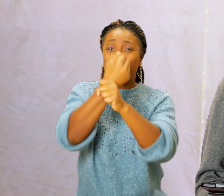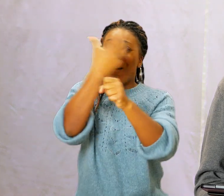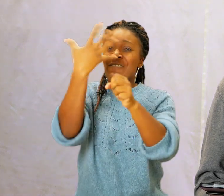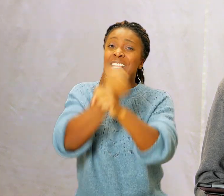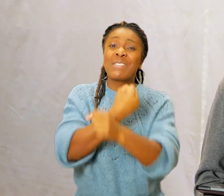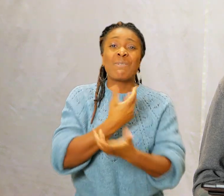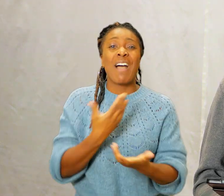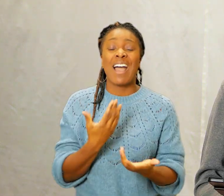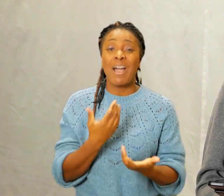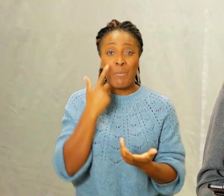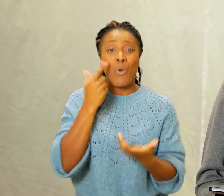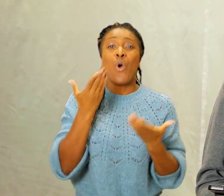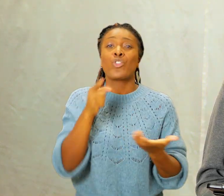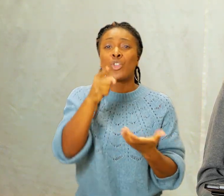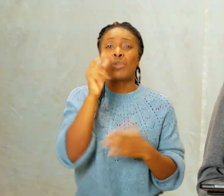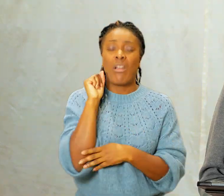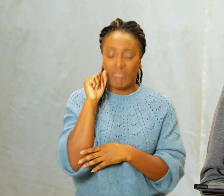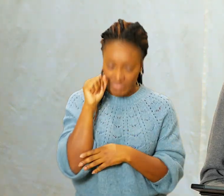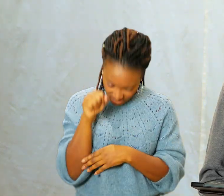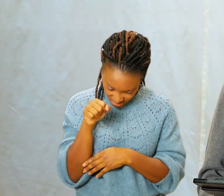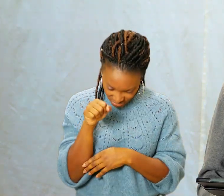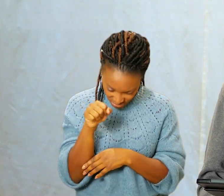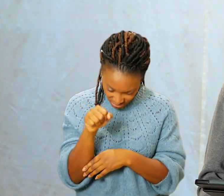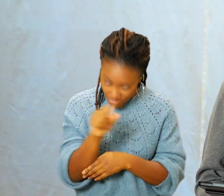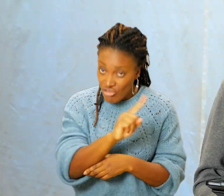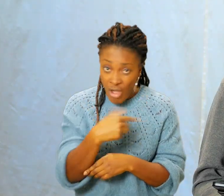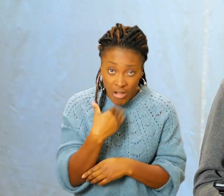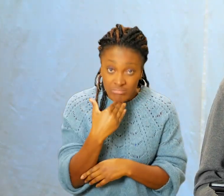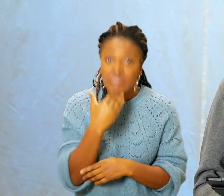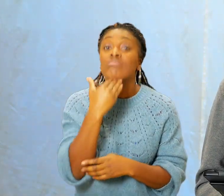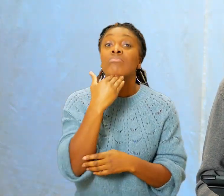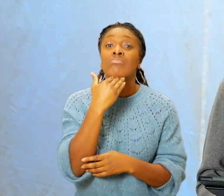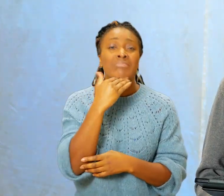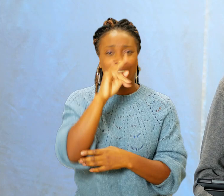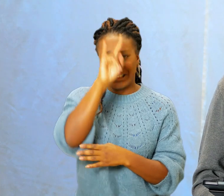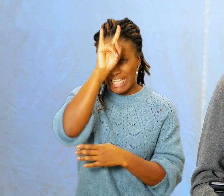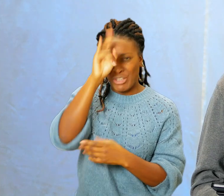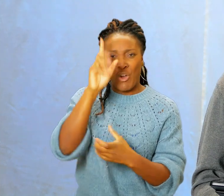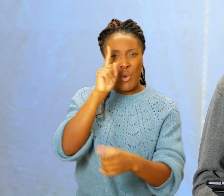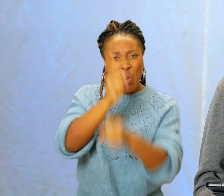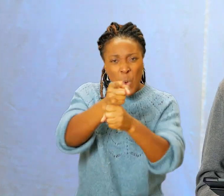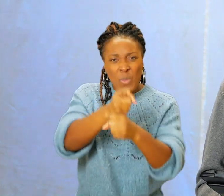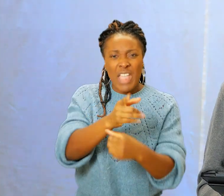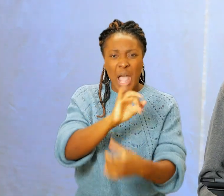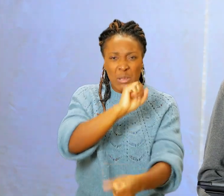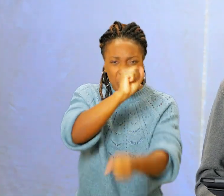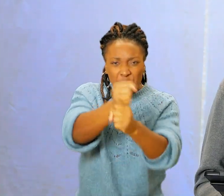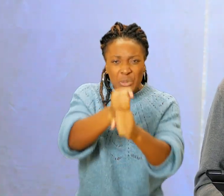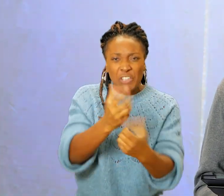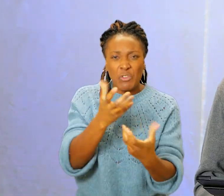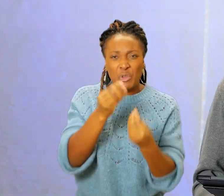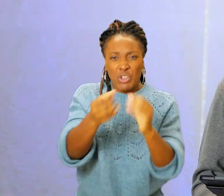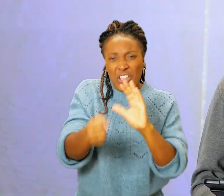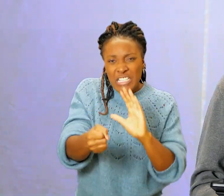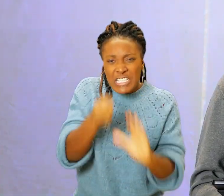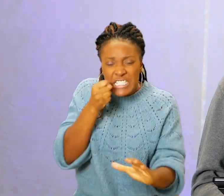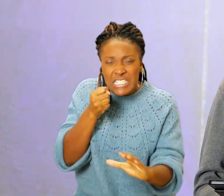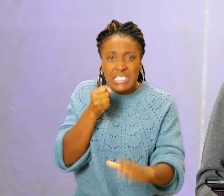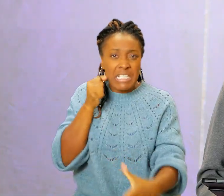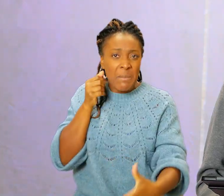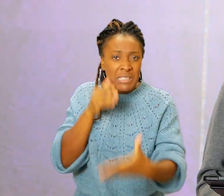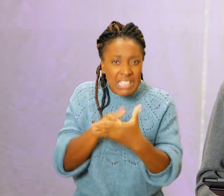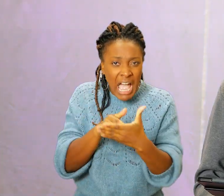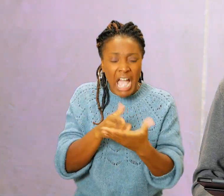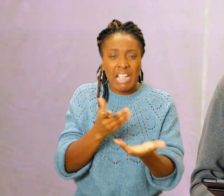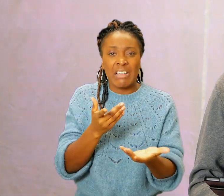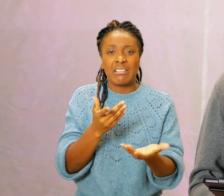afin qu'aujourd'hui tu puisses relever ta tête face à l'adversaire qui veut te culpabiliser, te condamner, essayer de te freiner, de t'arrêter dans ta